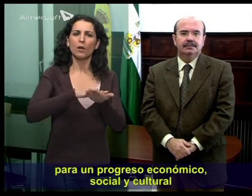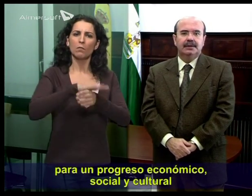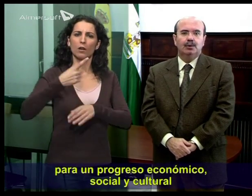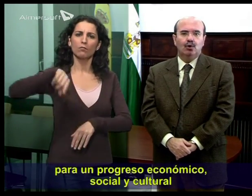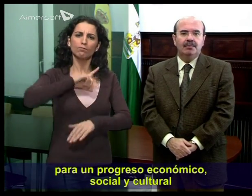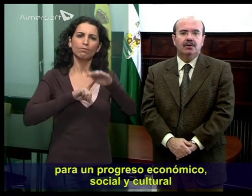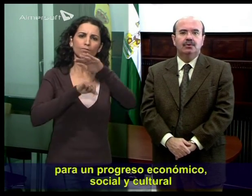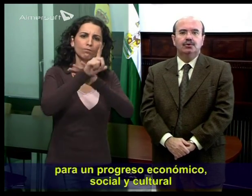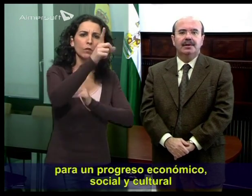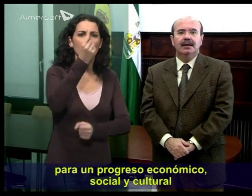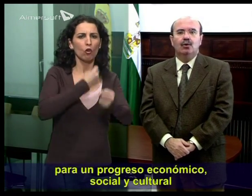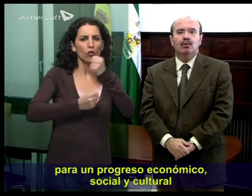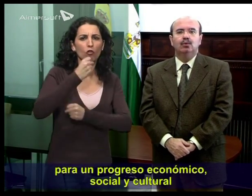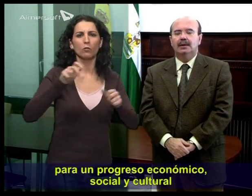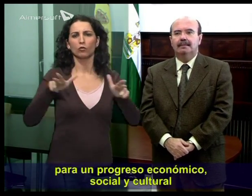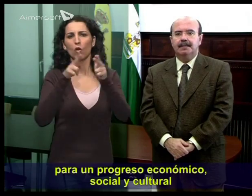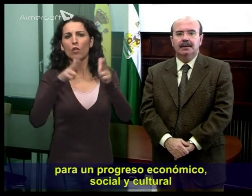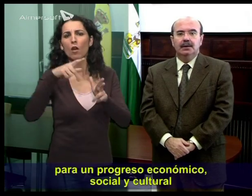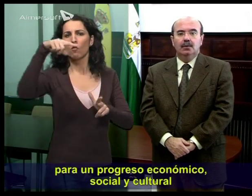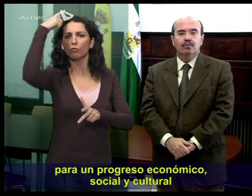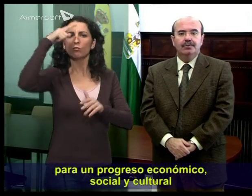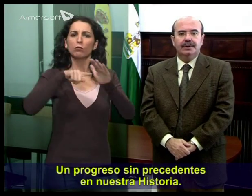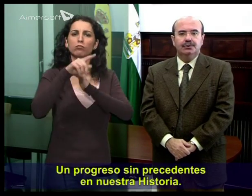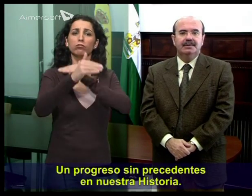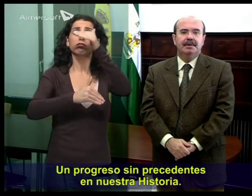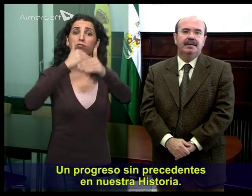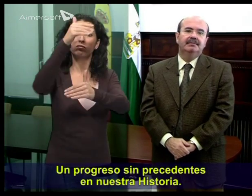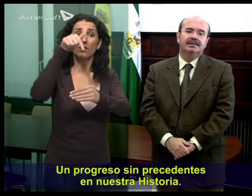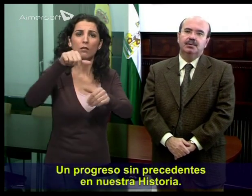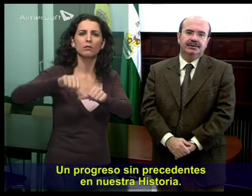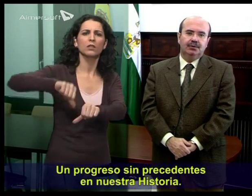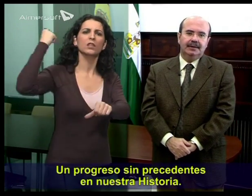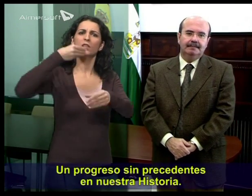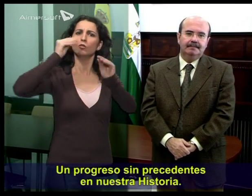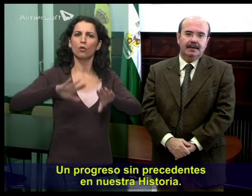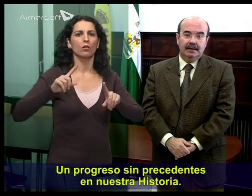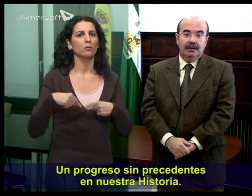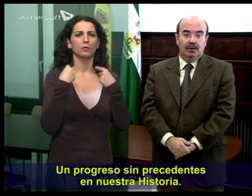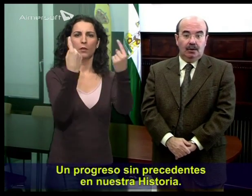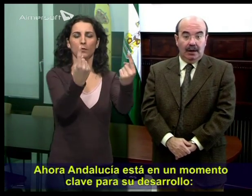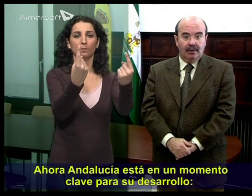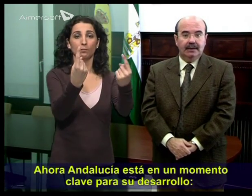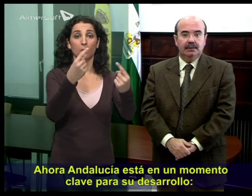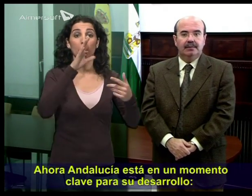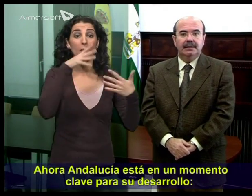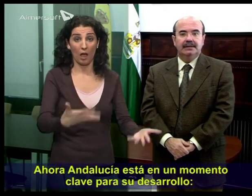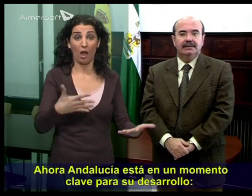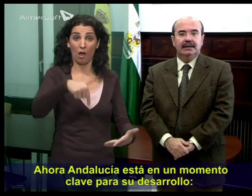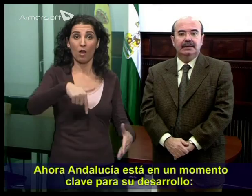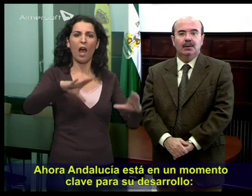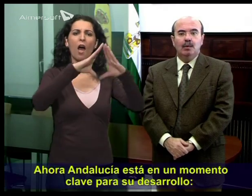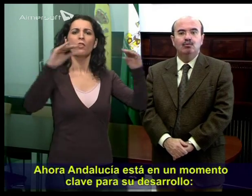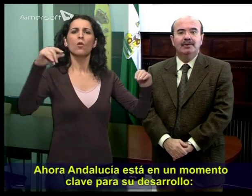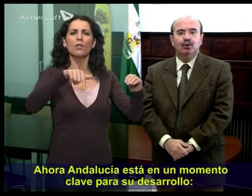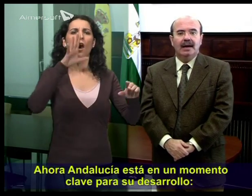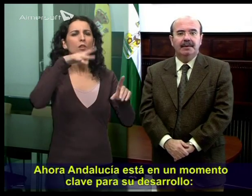progreso, tanto económico, social como cultural. Un progreso sin precedentes en nuestra historia. Ahora Andalucía